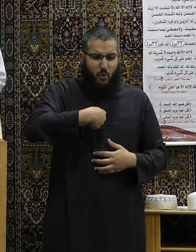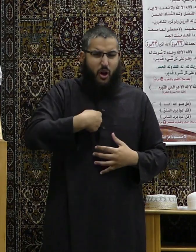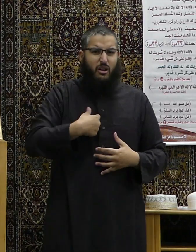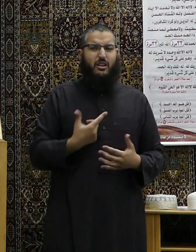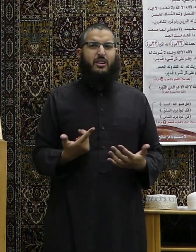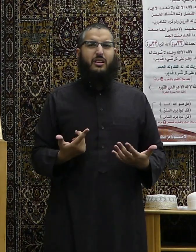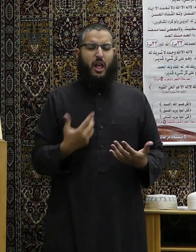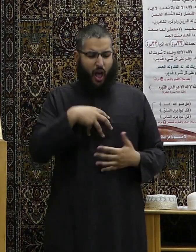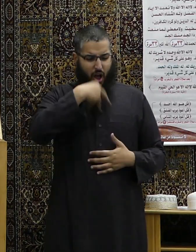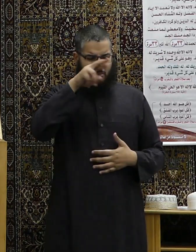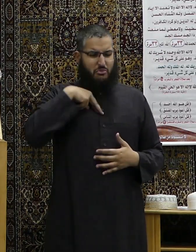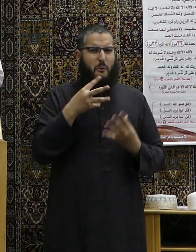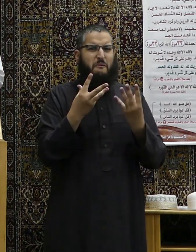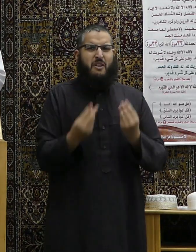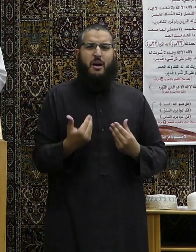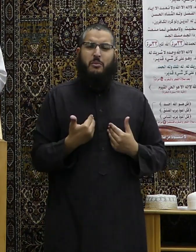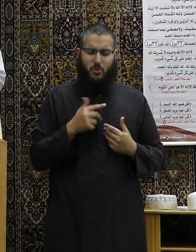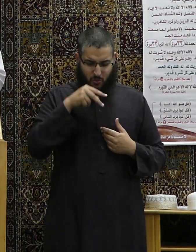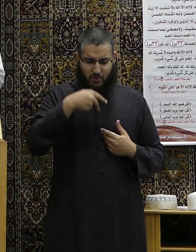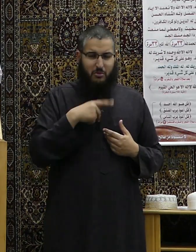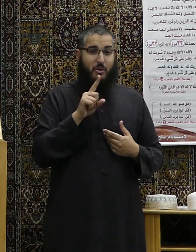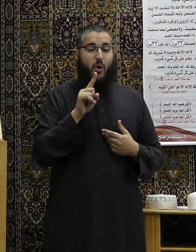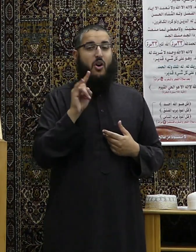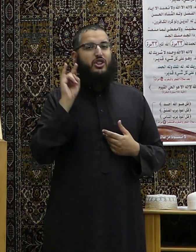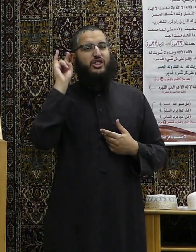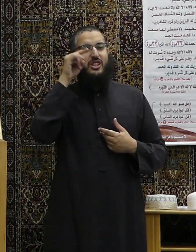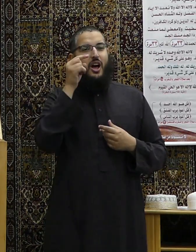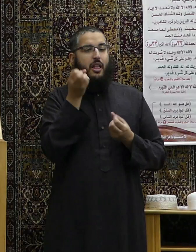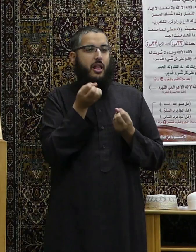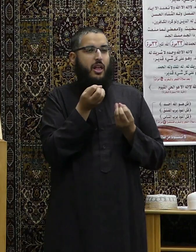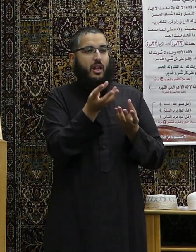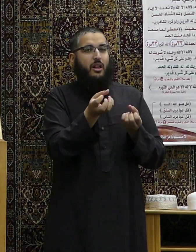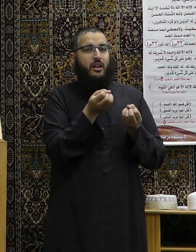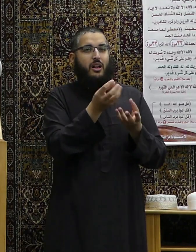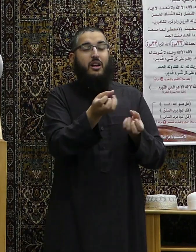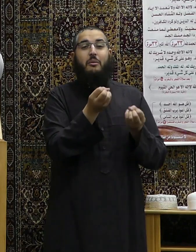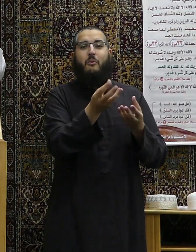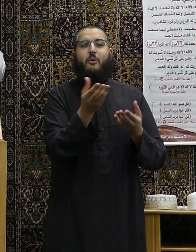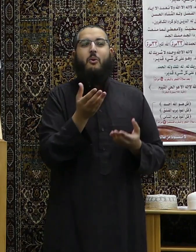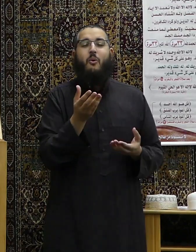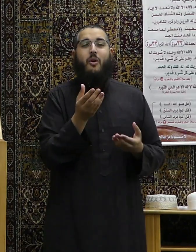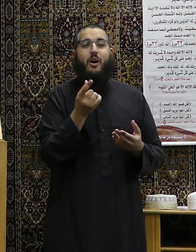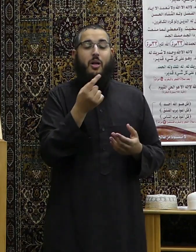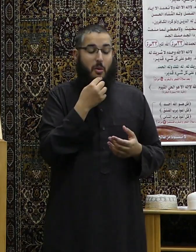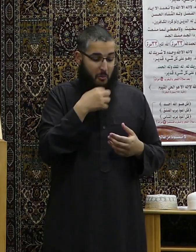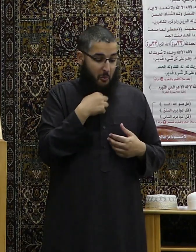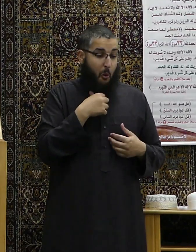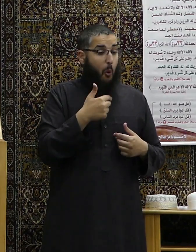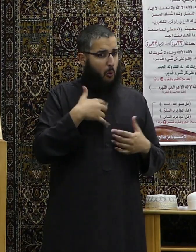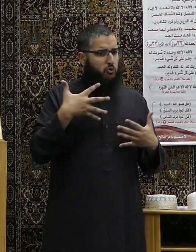âme. Mais non, Shaitan, qu'est-ce qu'il a réussi à faire? À nous embellir nos